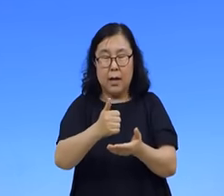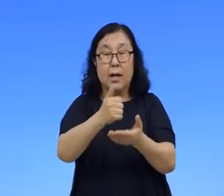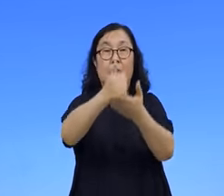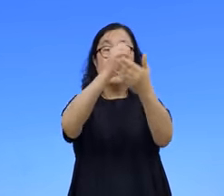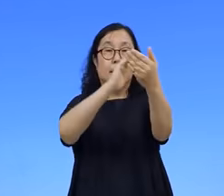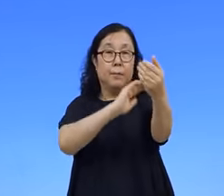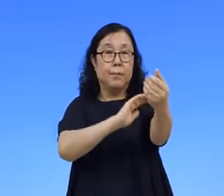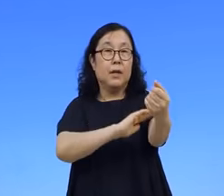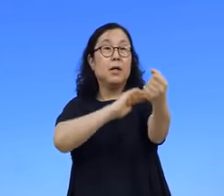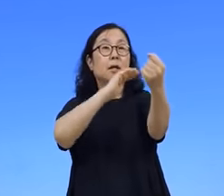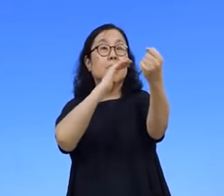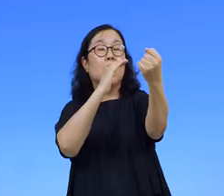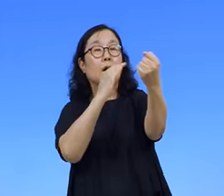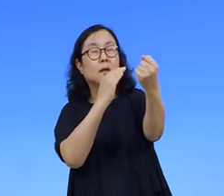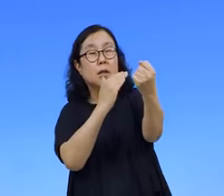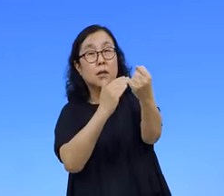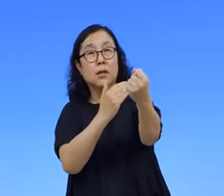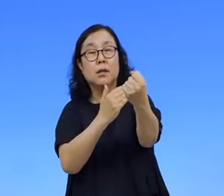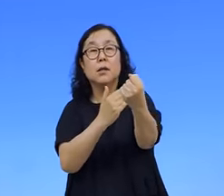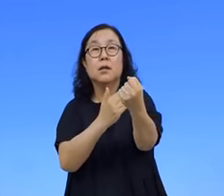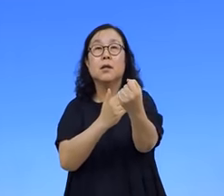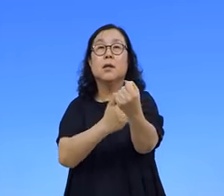하나님 능력을